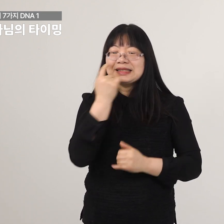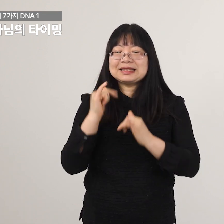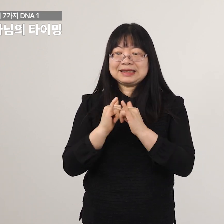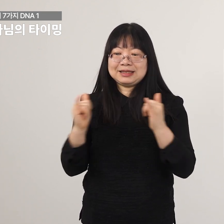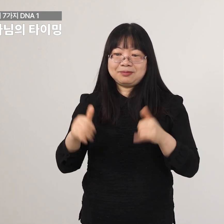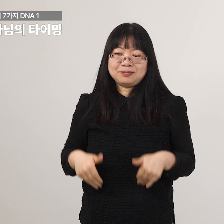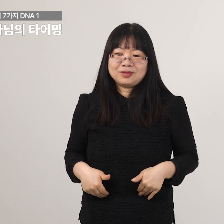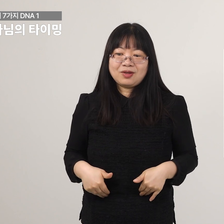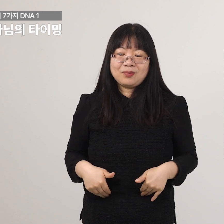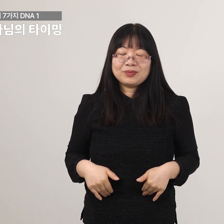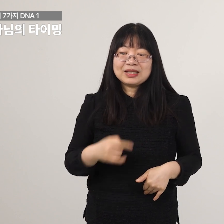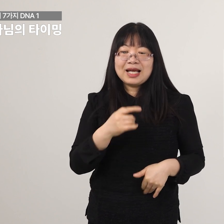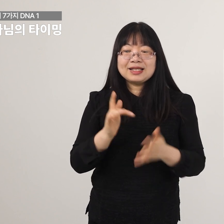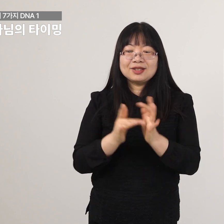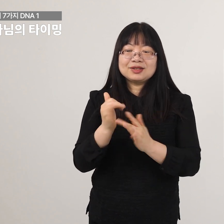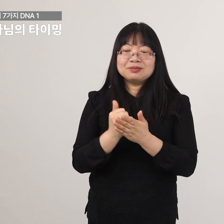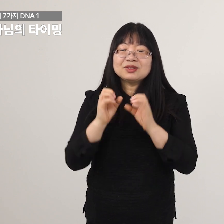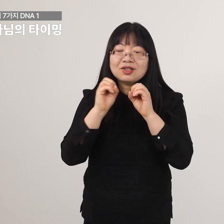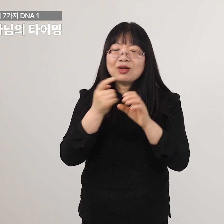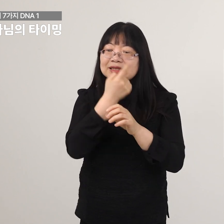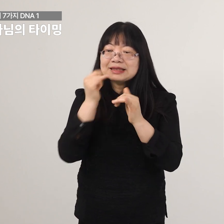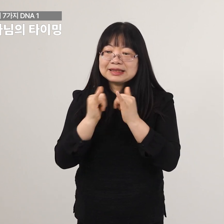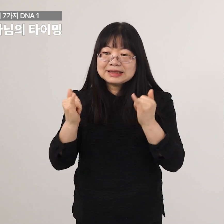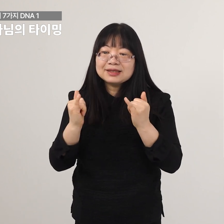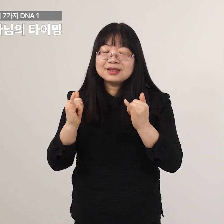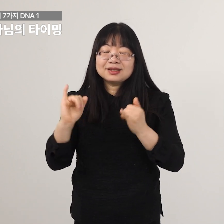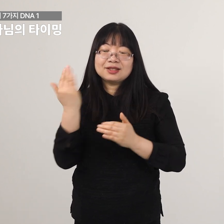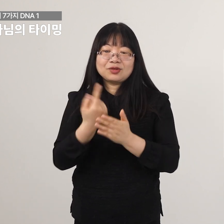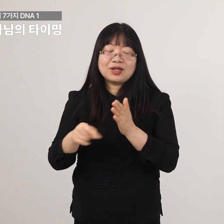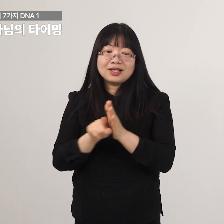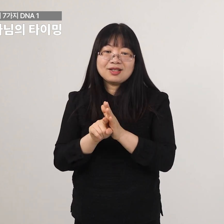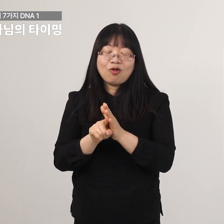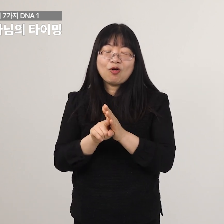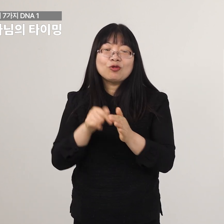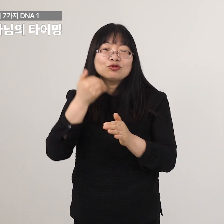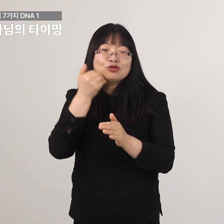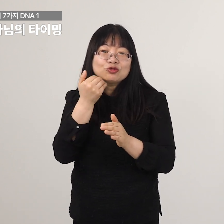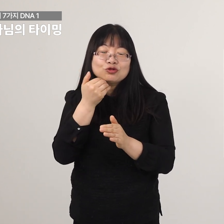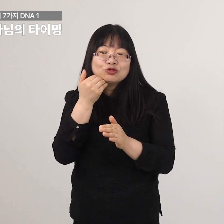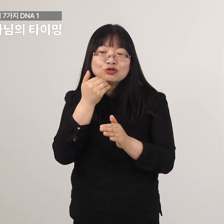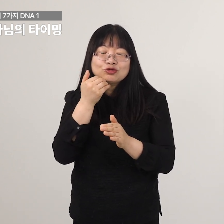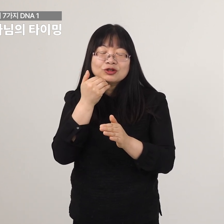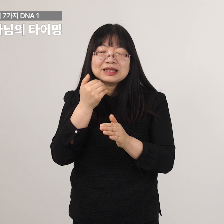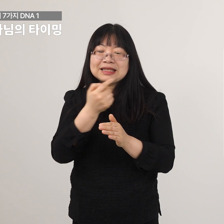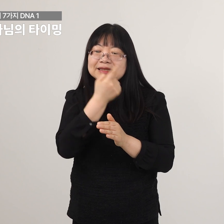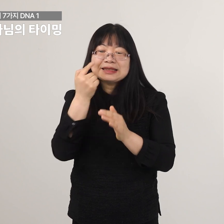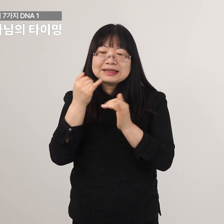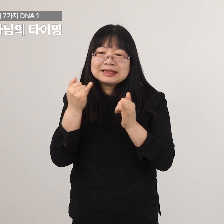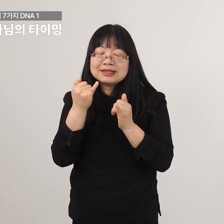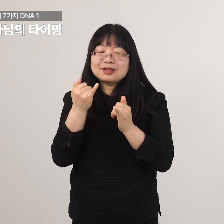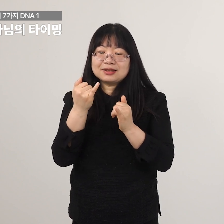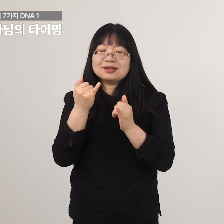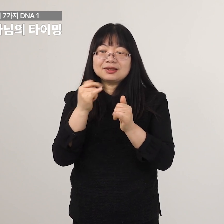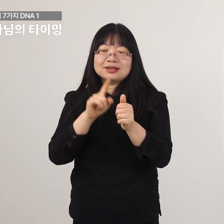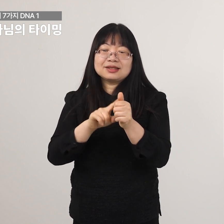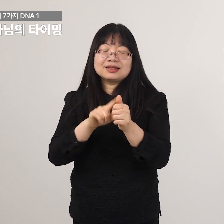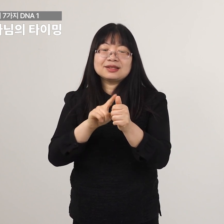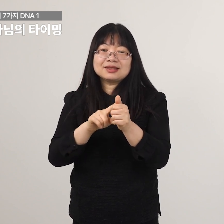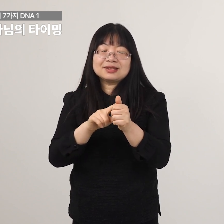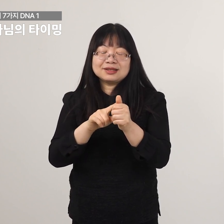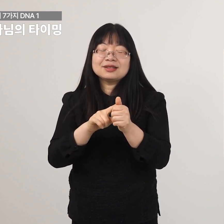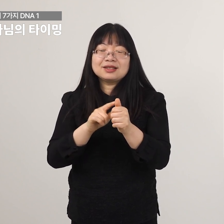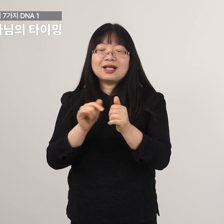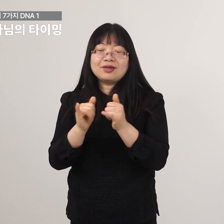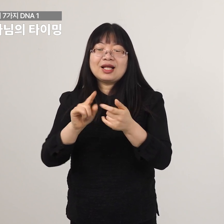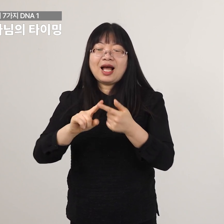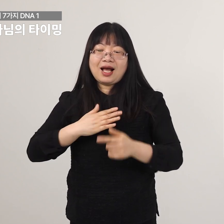필요하다. 그 증인이 되려면 그 증인에 대해서 알아야 될 거 아니에요. 그럼 뭘 알아야 되겠어요? 성경을